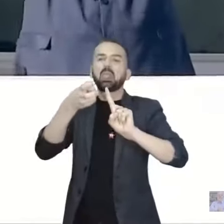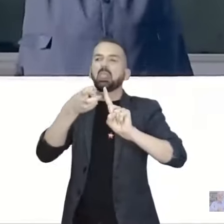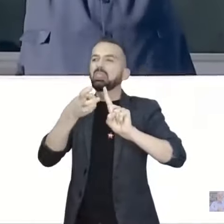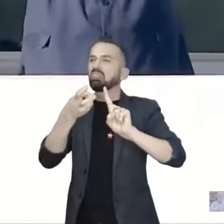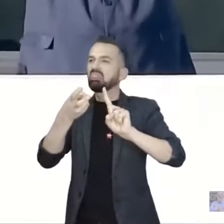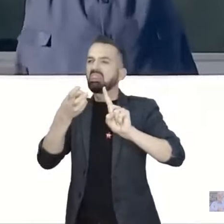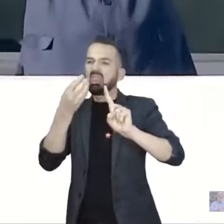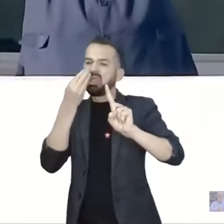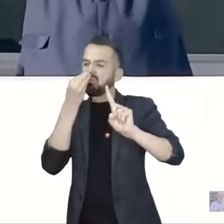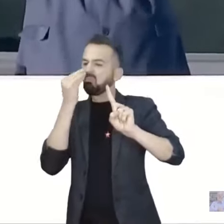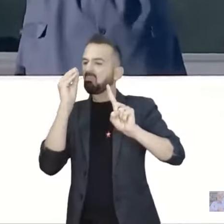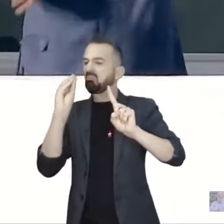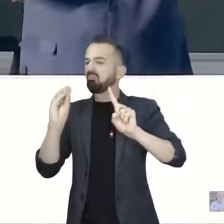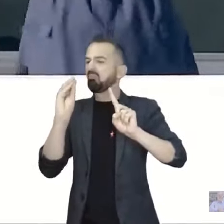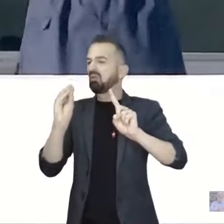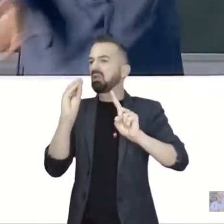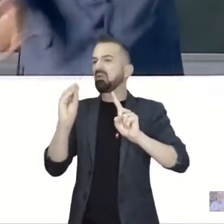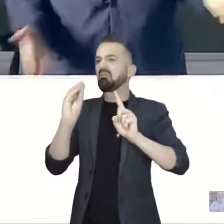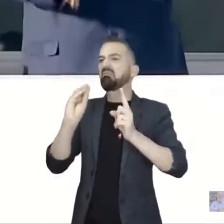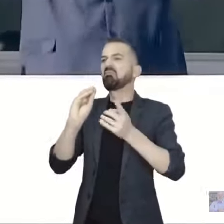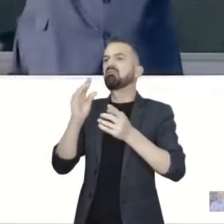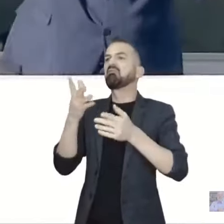na história recente do país.